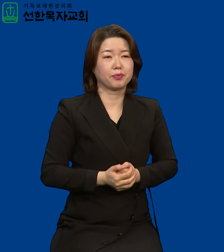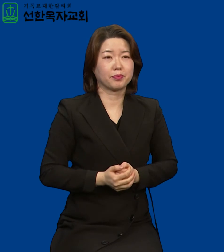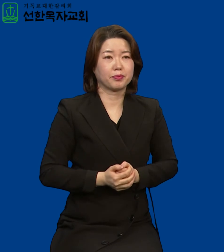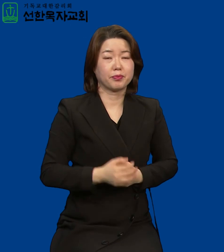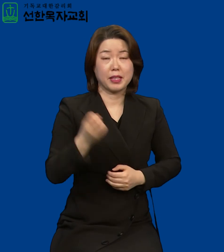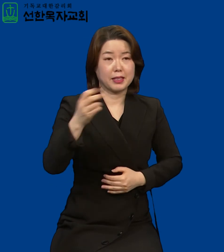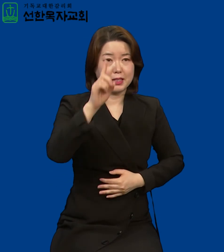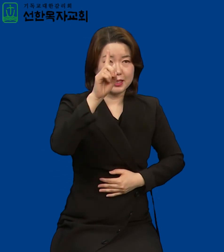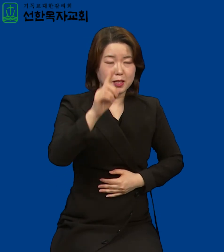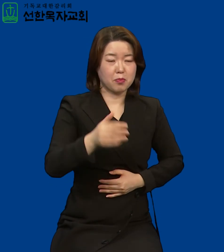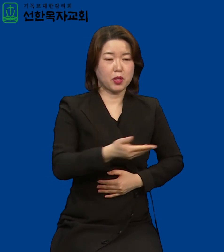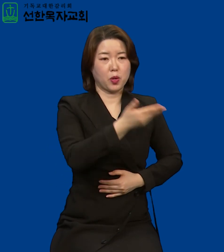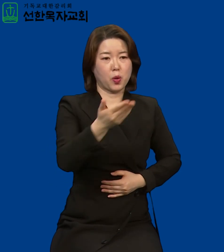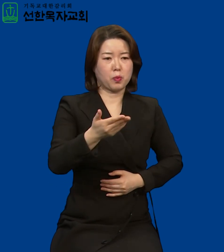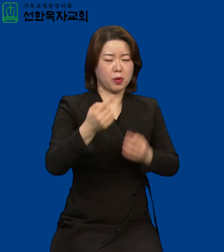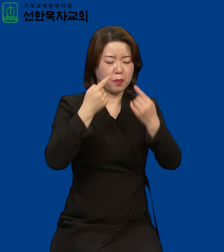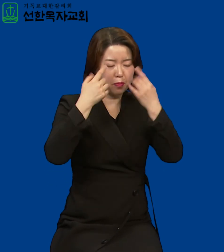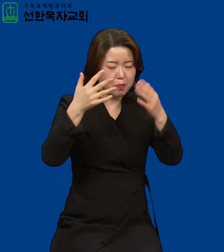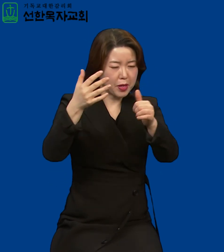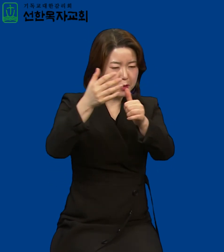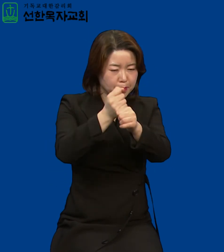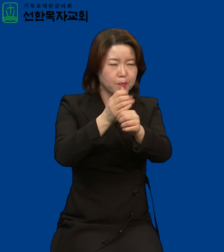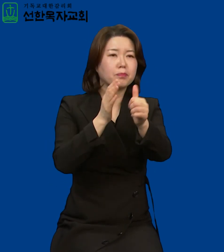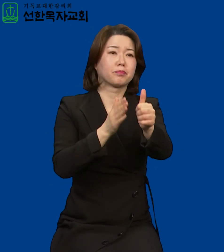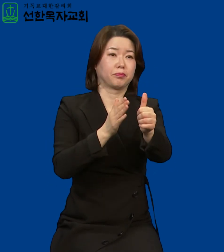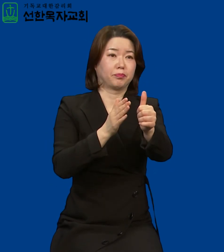다시 한번 여러분 분명하게 붙잡으세요.